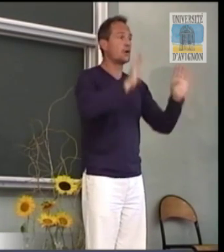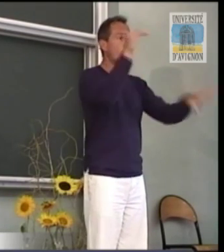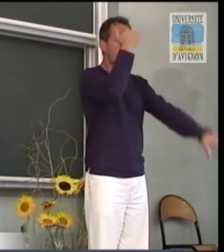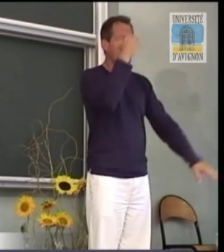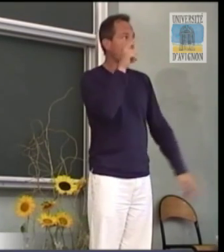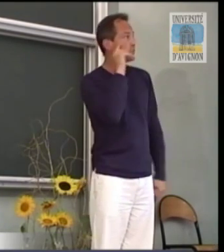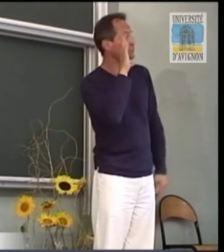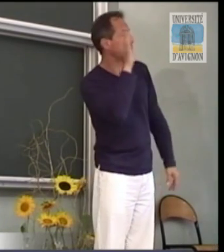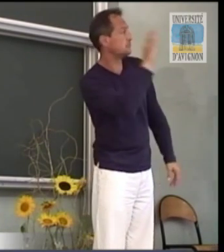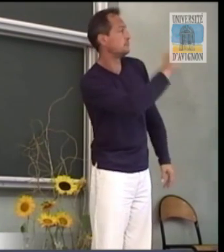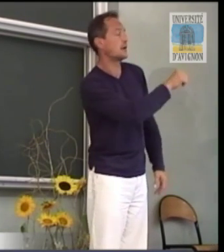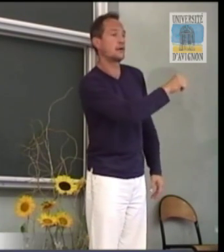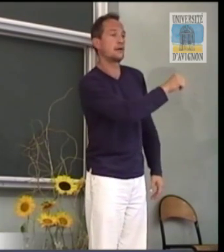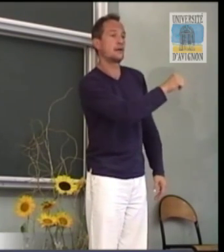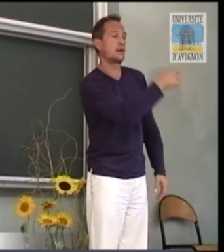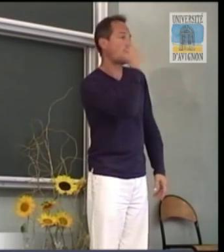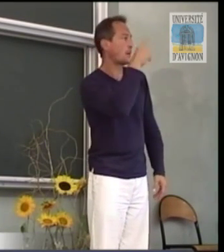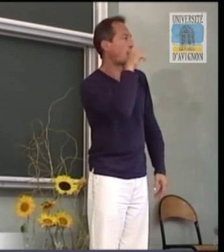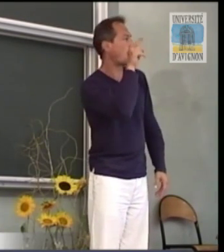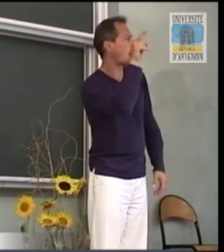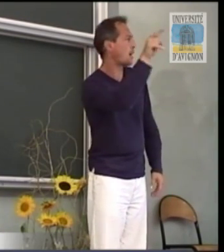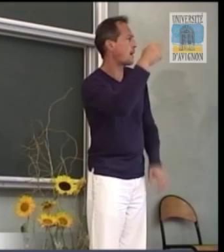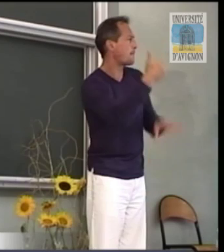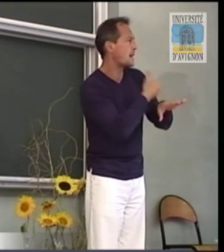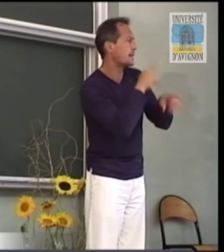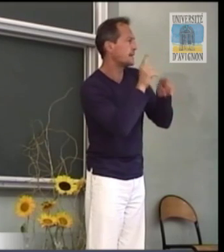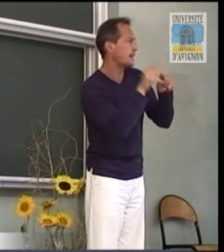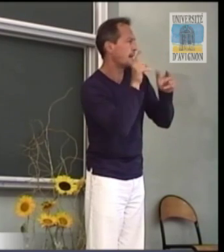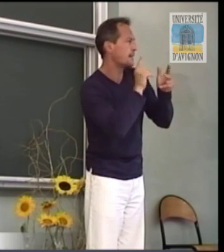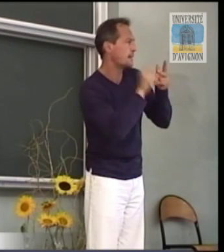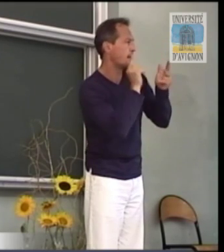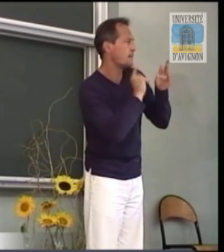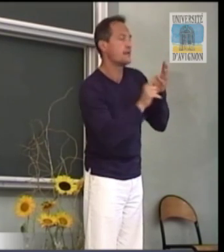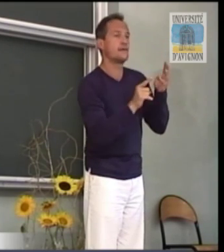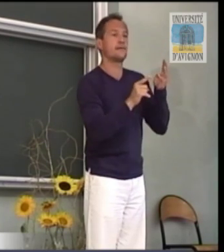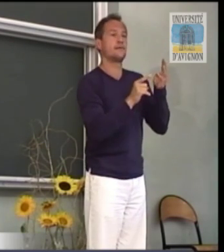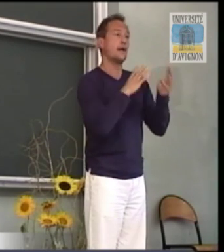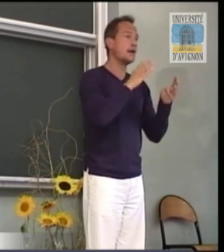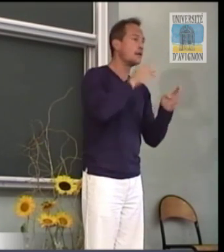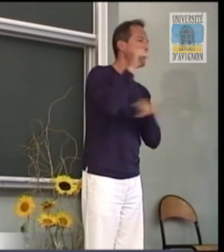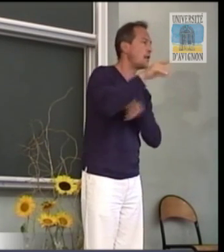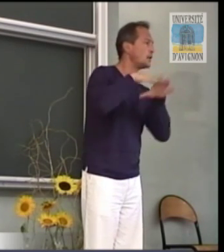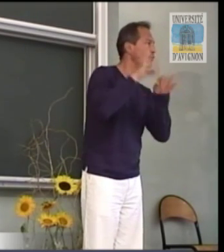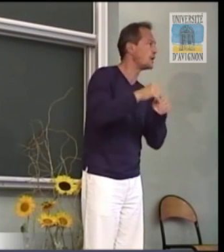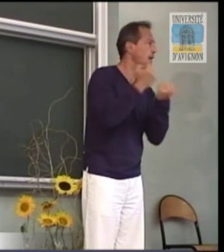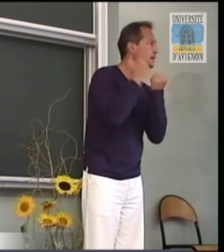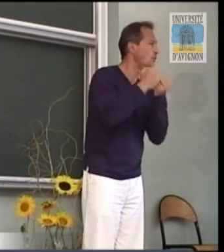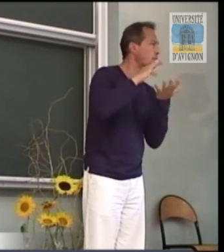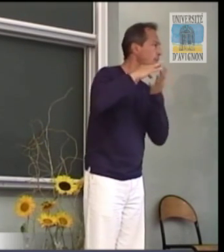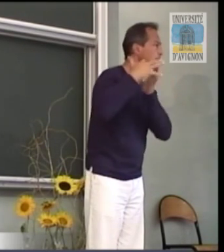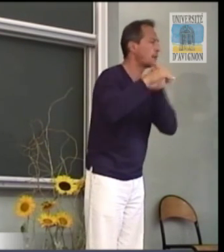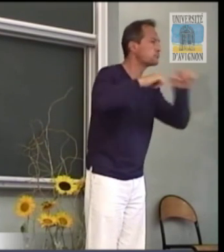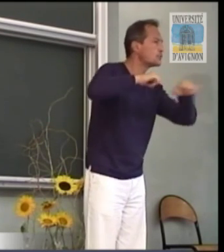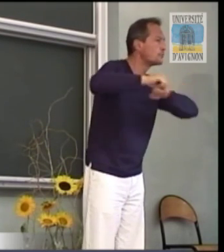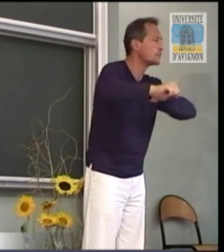ça, qu'il se passe quelque chose, qu'il y a une action qui est en mouvement et qu'il y a un public qui